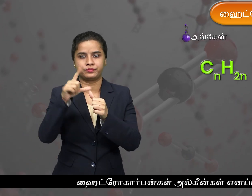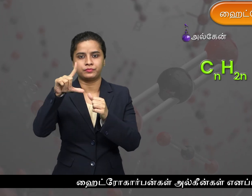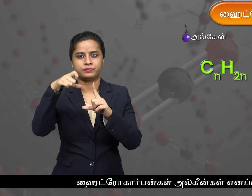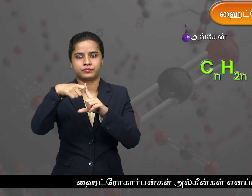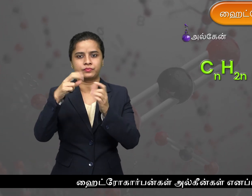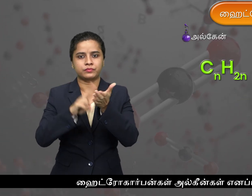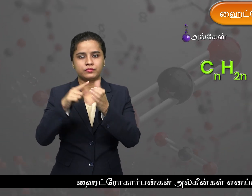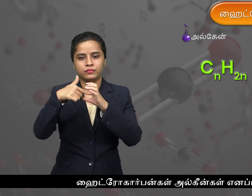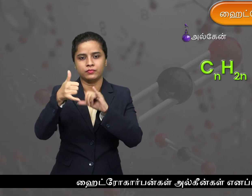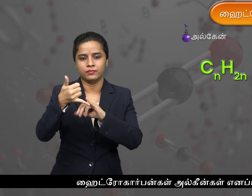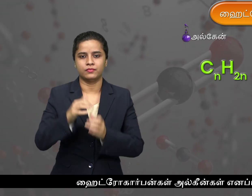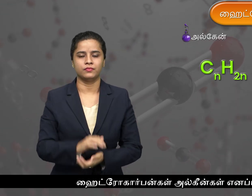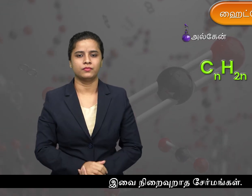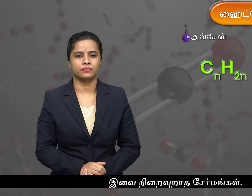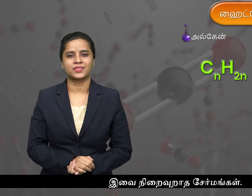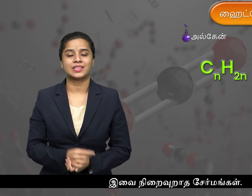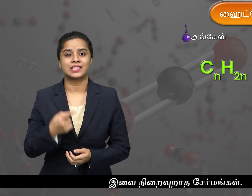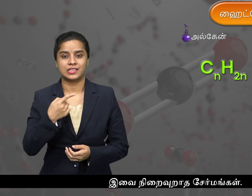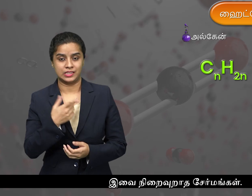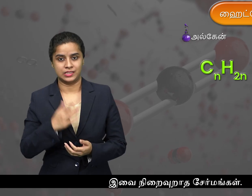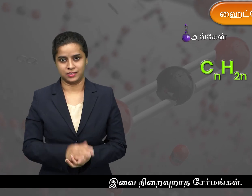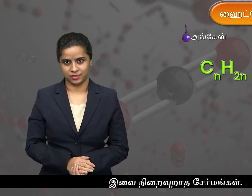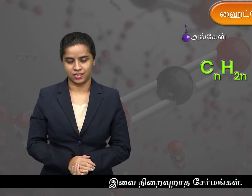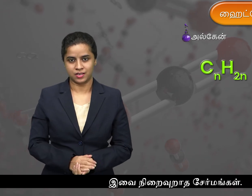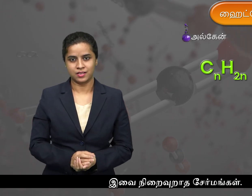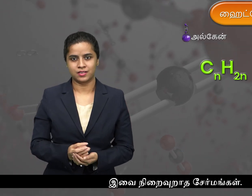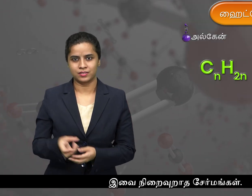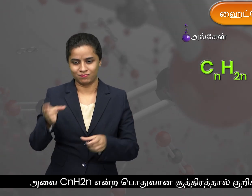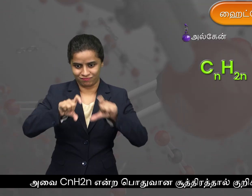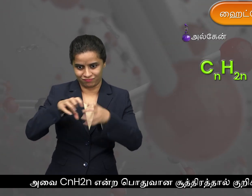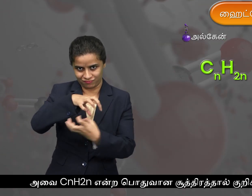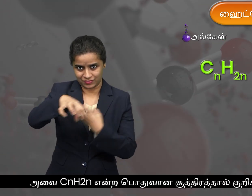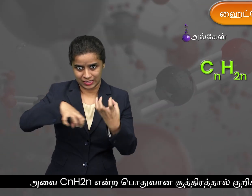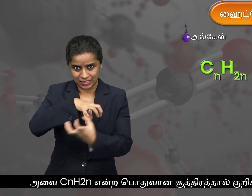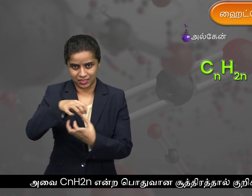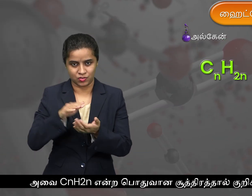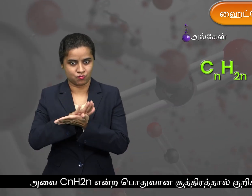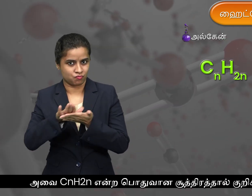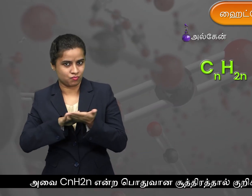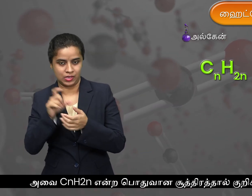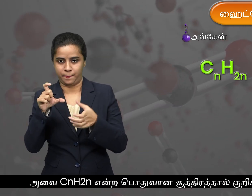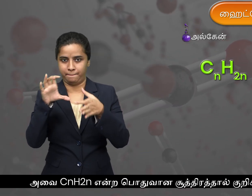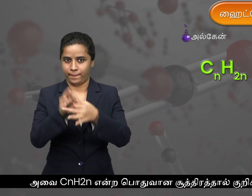ஹைட்ரோகார்பன்கள் அல்கீன்கள் எனப்படும். இவை நிறைவுறாத சேர்மங்கள். அவை CnH2